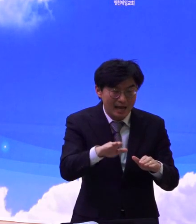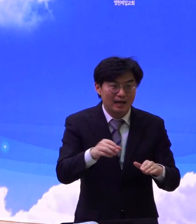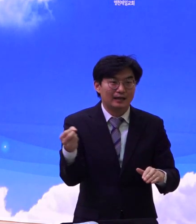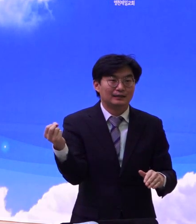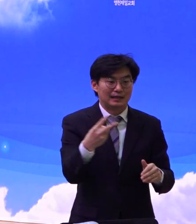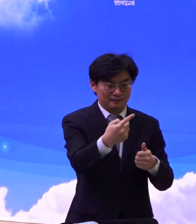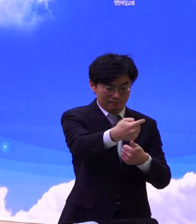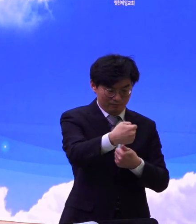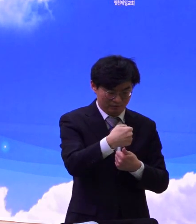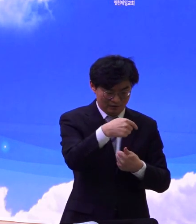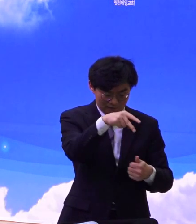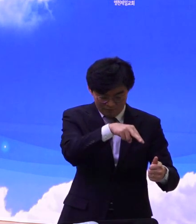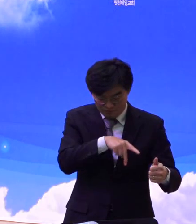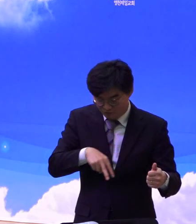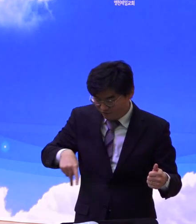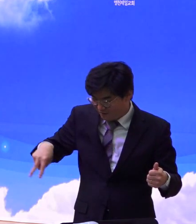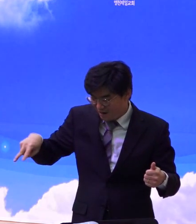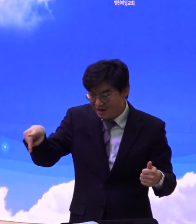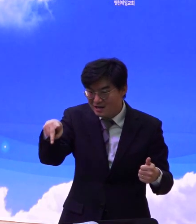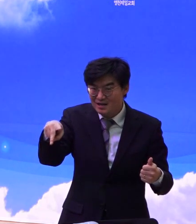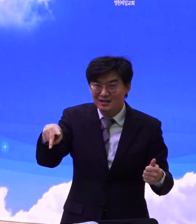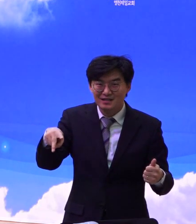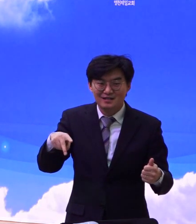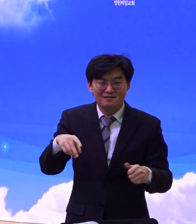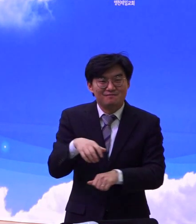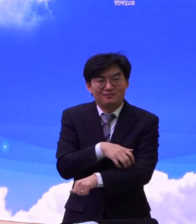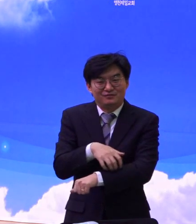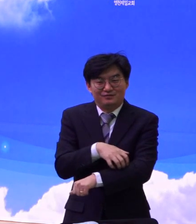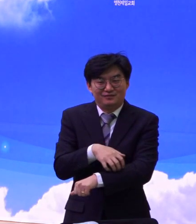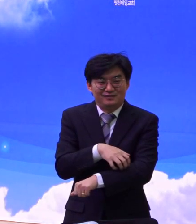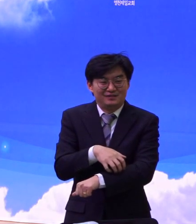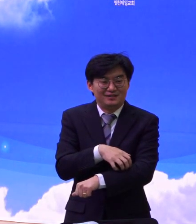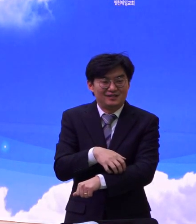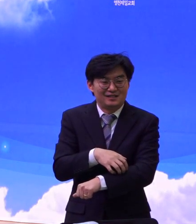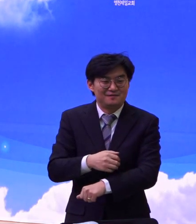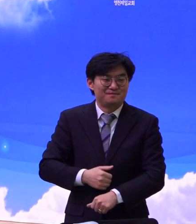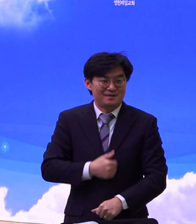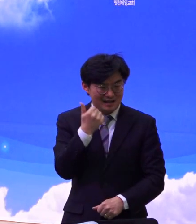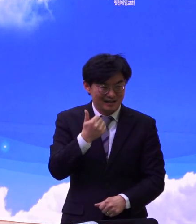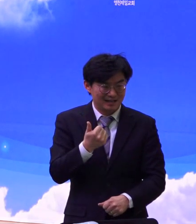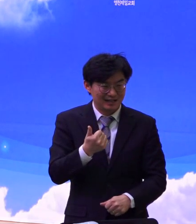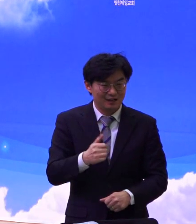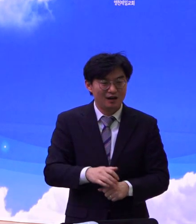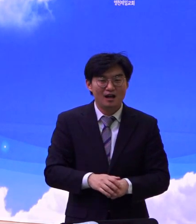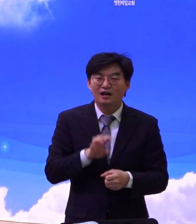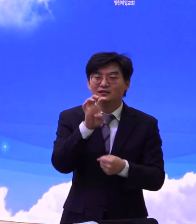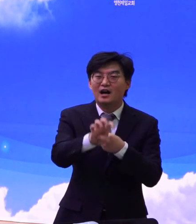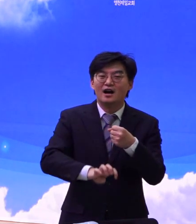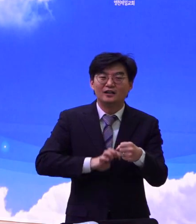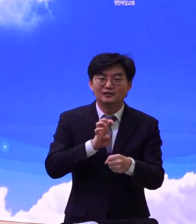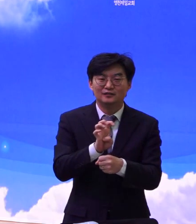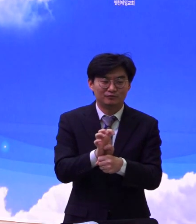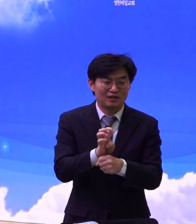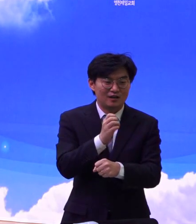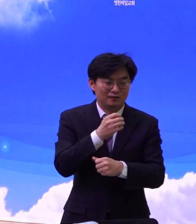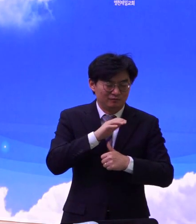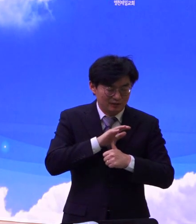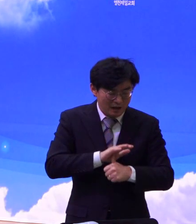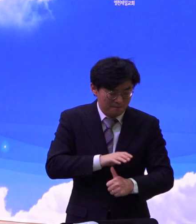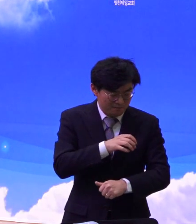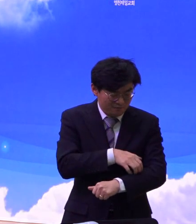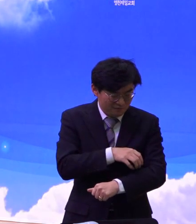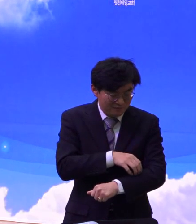그 상황 때문에 백성들의 마음이 상했고 정말 걷잡을 수 없이 마음이 상했었고 그래서